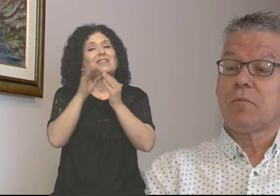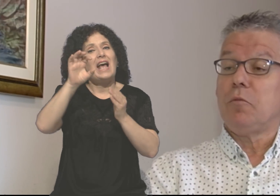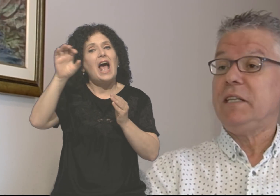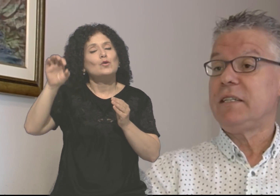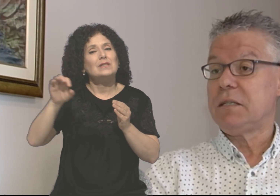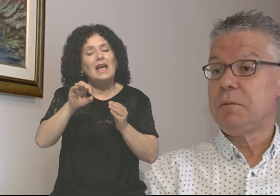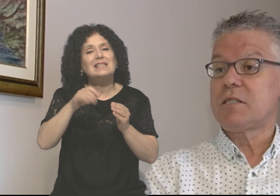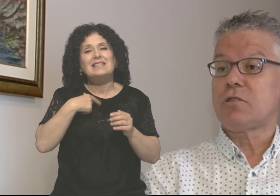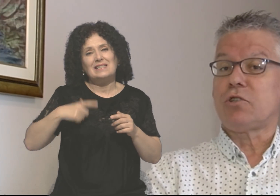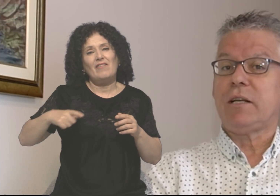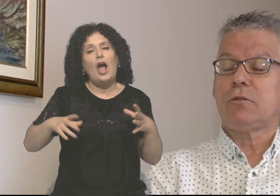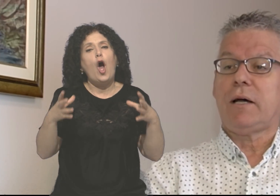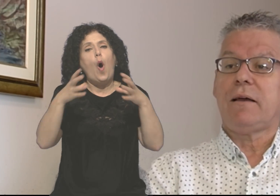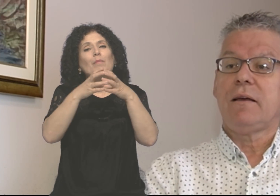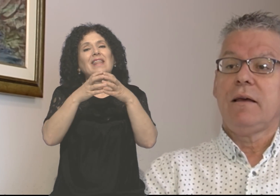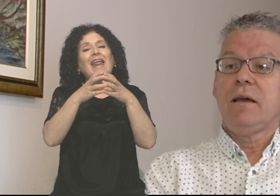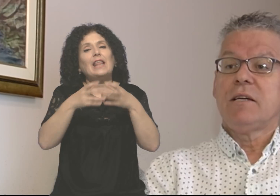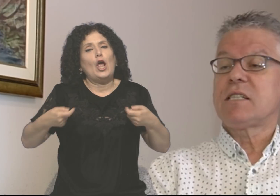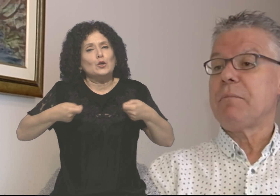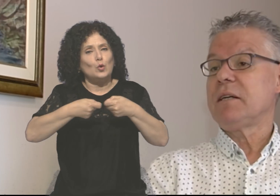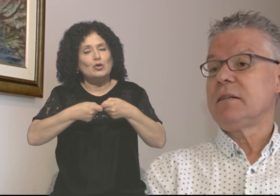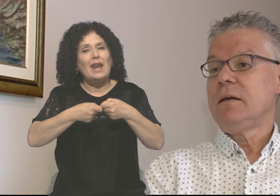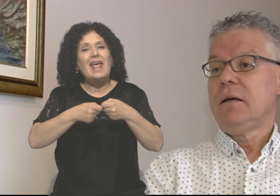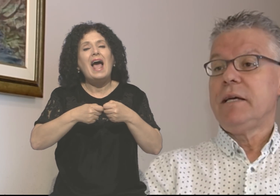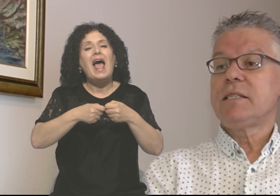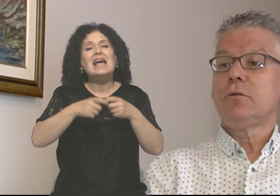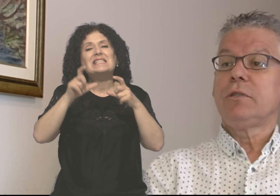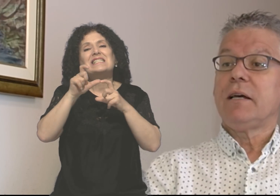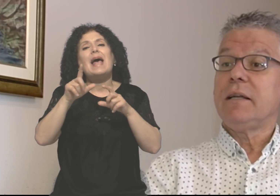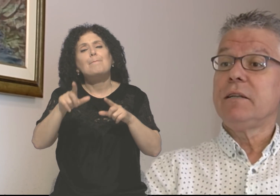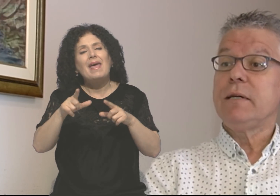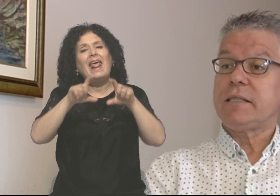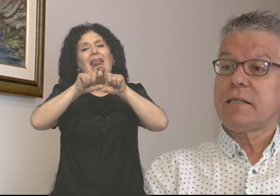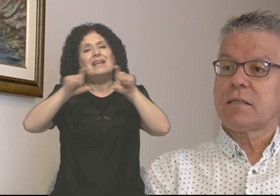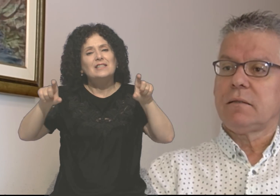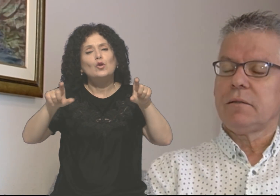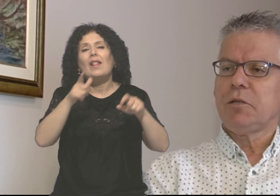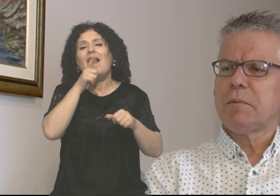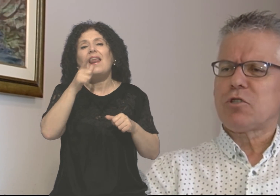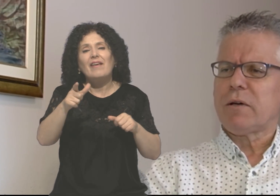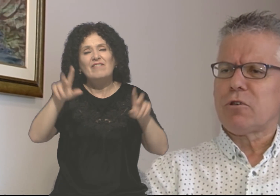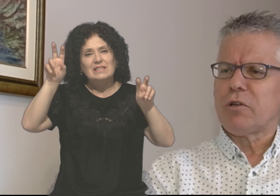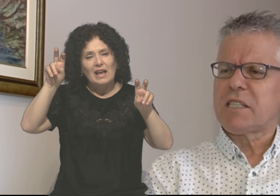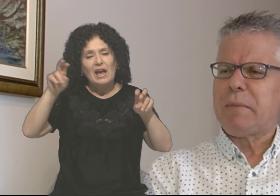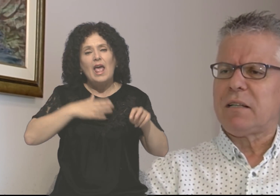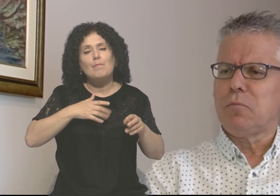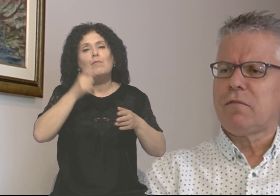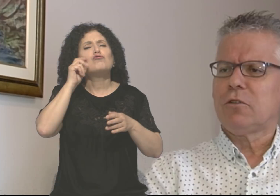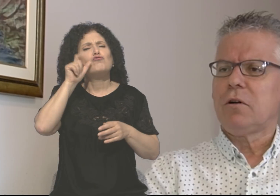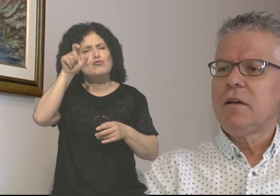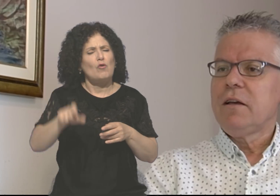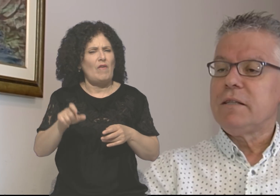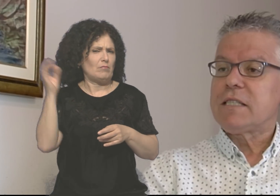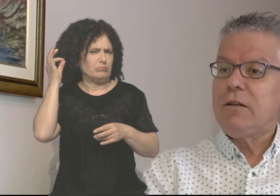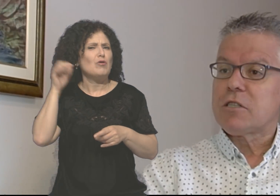UBS, Обединетите библиски здруженија, тоа е Summer Institute Linguistics. Имаме човек кој што е експерт,